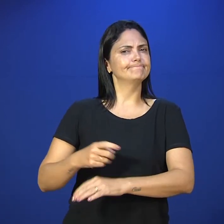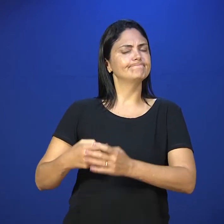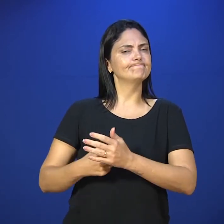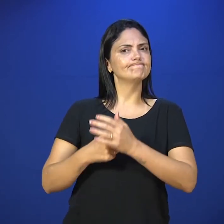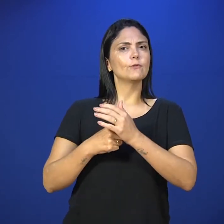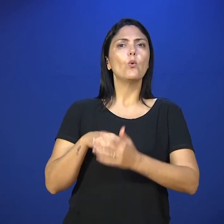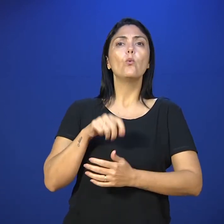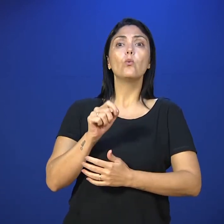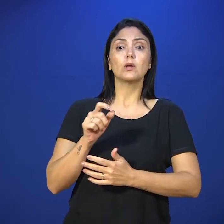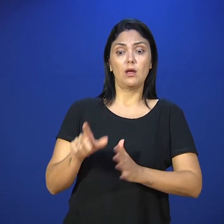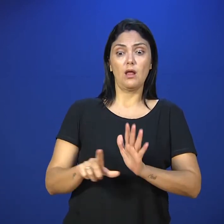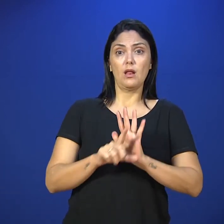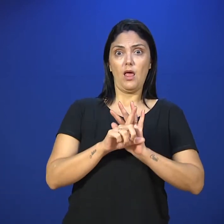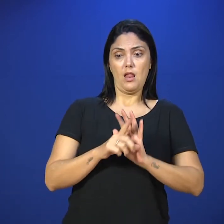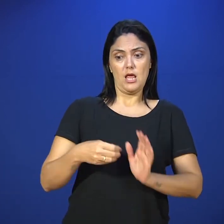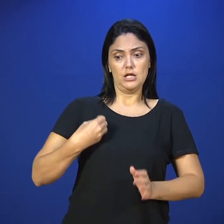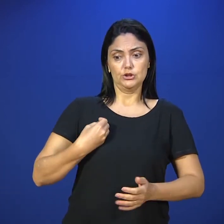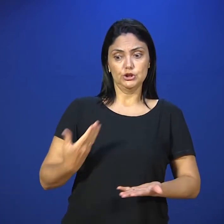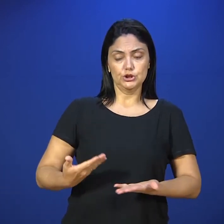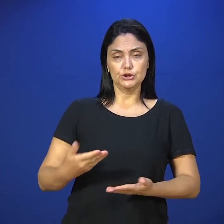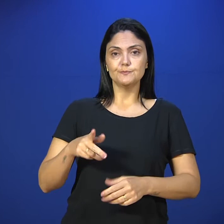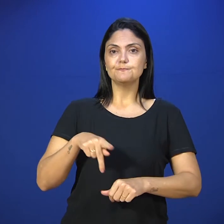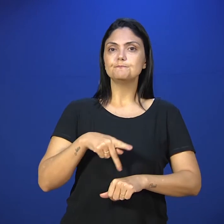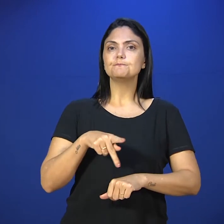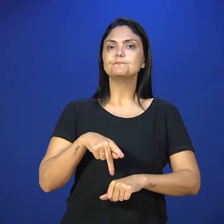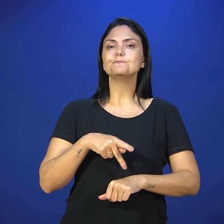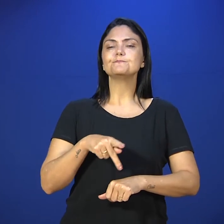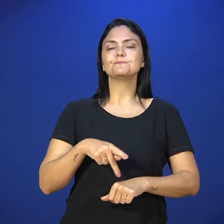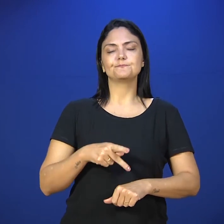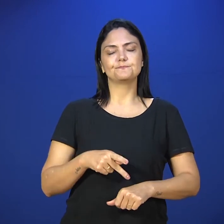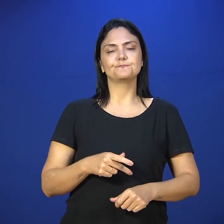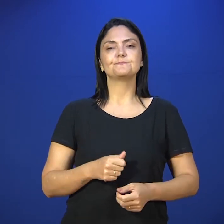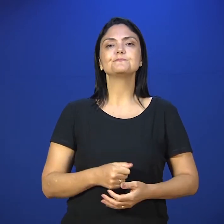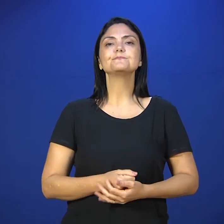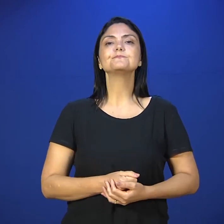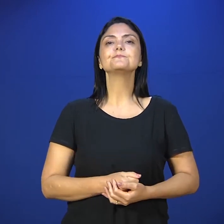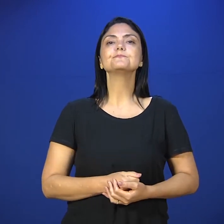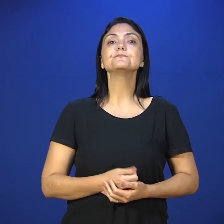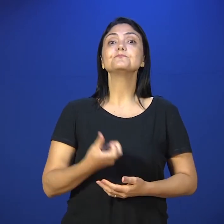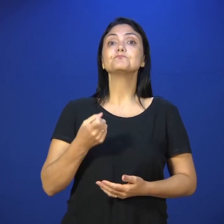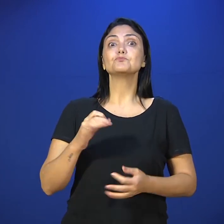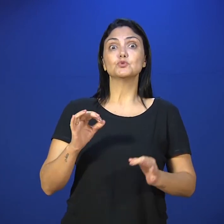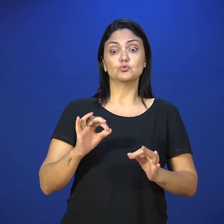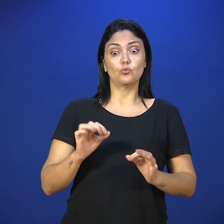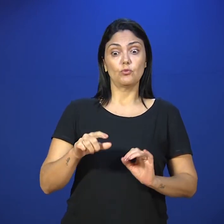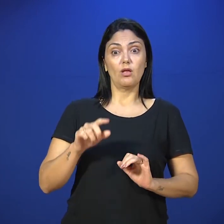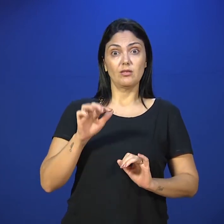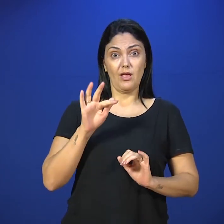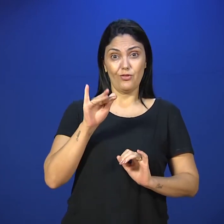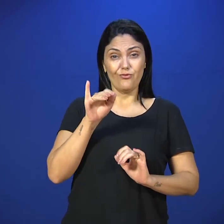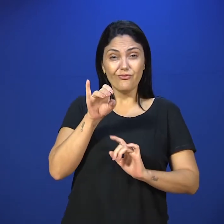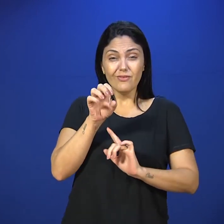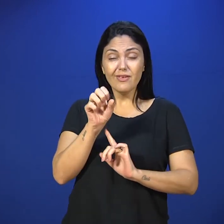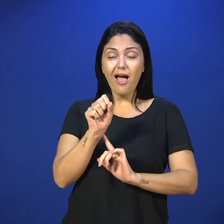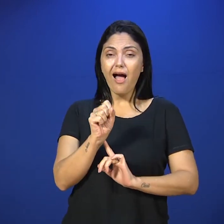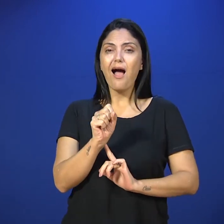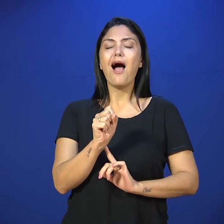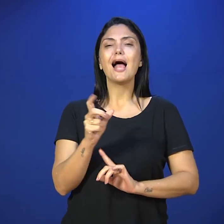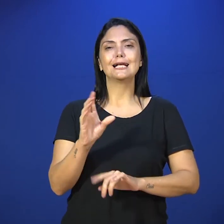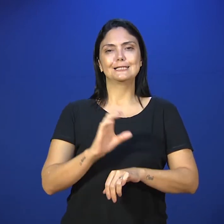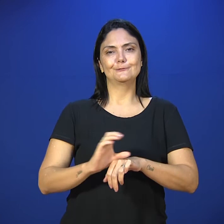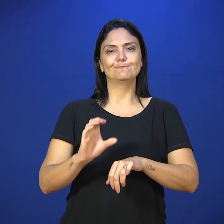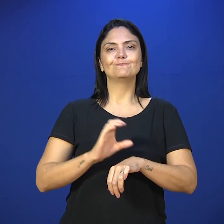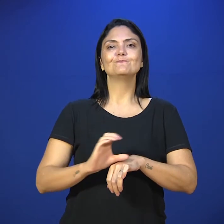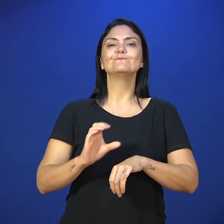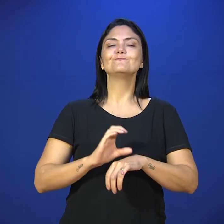na forma da lei penal vigente no país. 11. Da indisponibilidade do FIES do curso de graduação